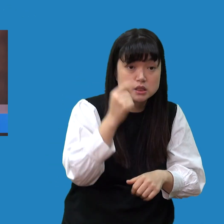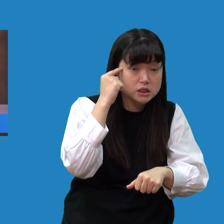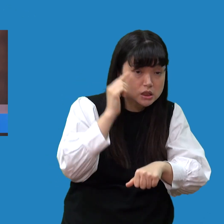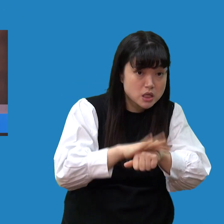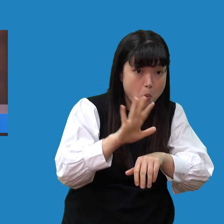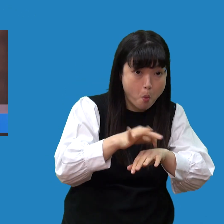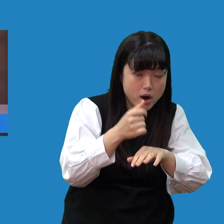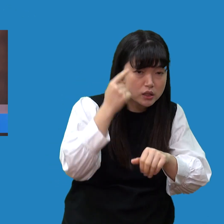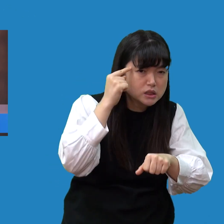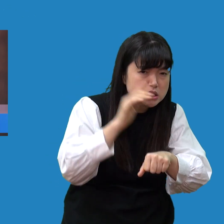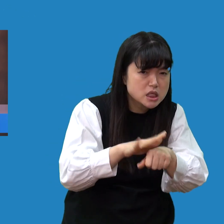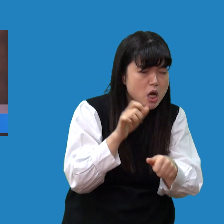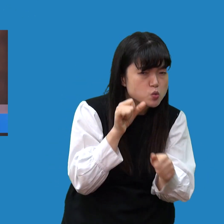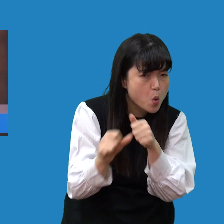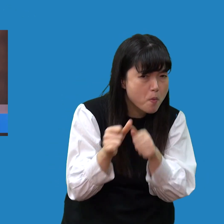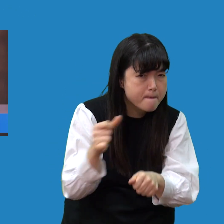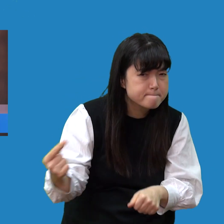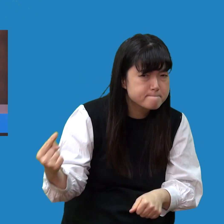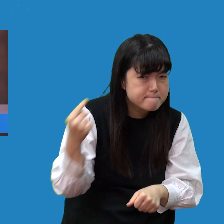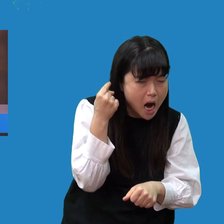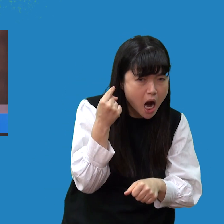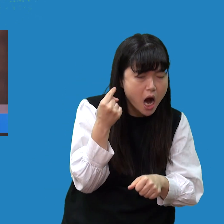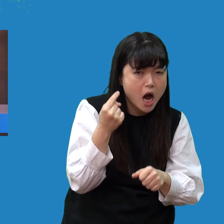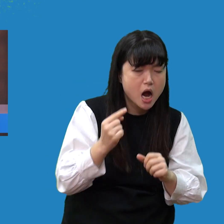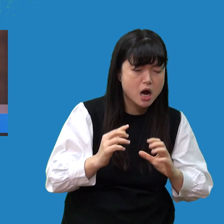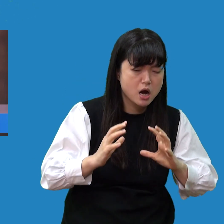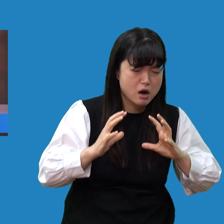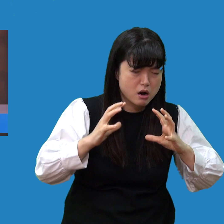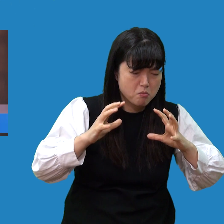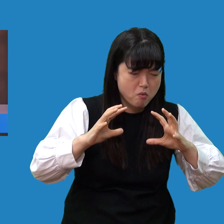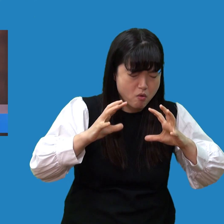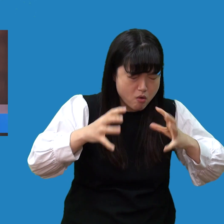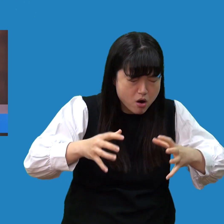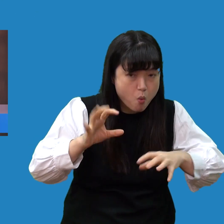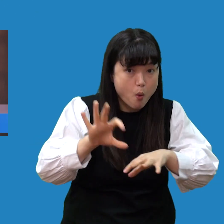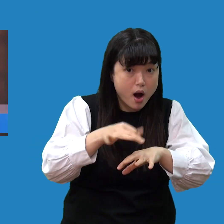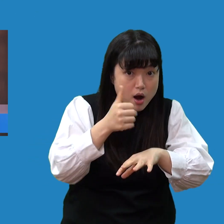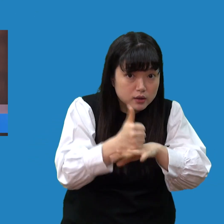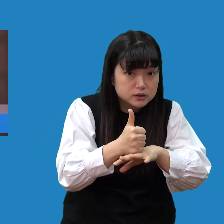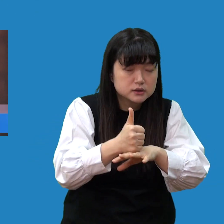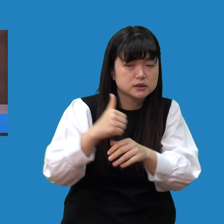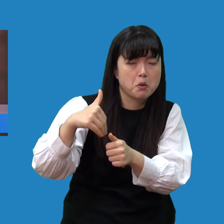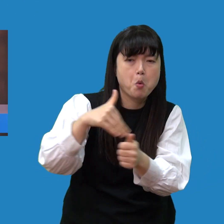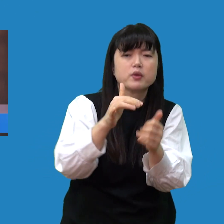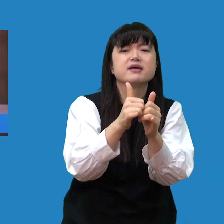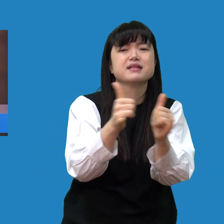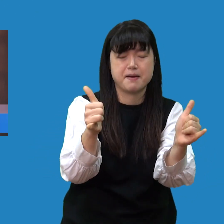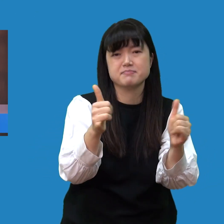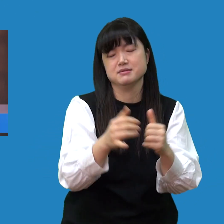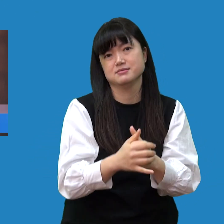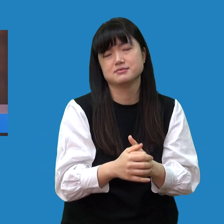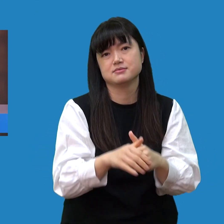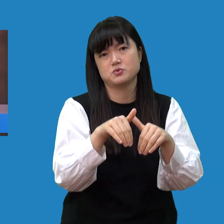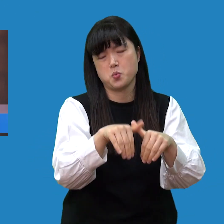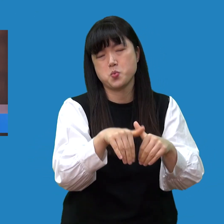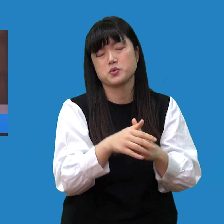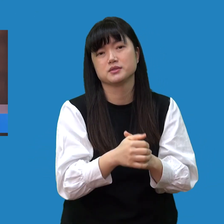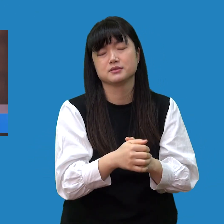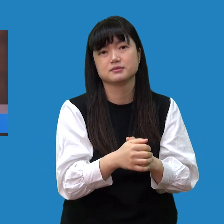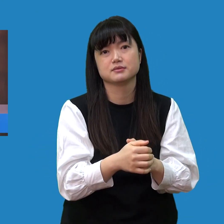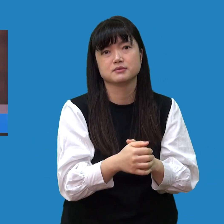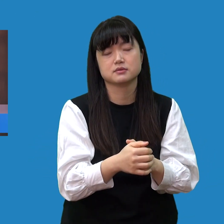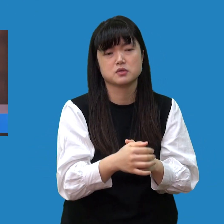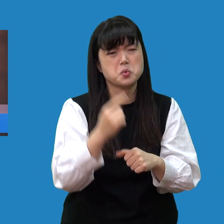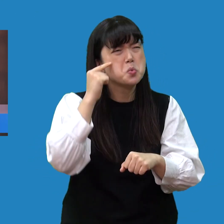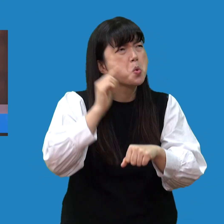이는 그의 지혜의 소문을 들은 천하 모든 왕들이 보낸 자들이더라. 솔로몬에게